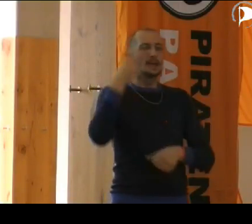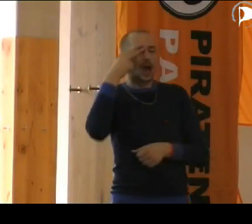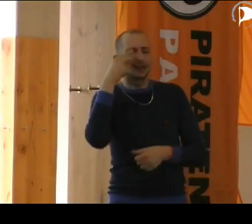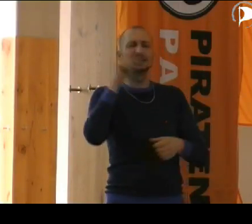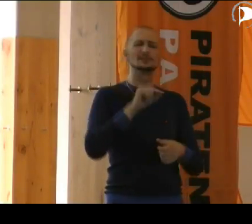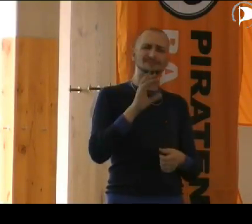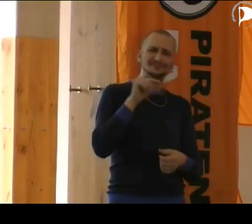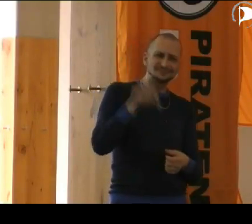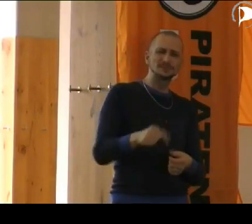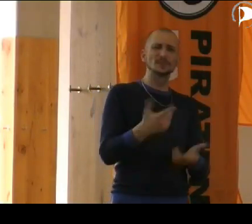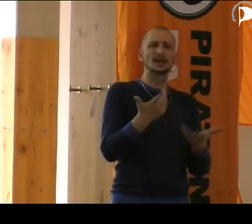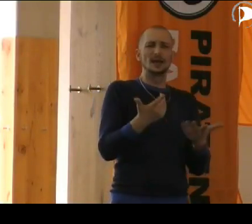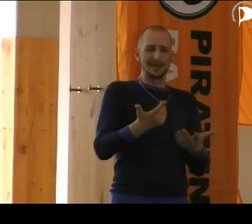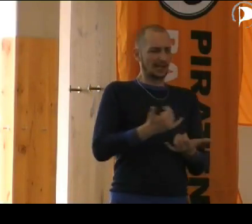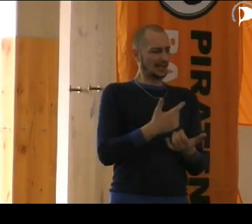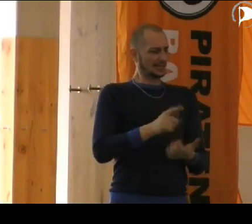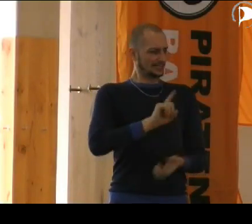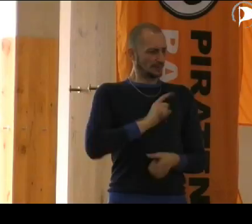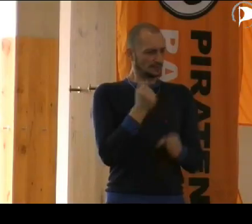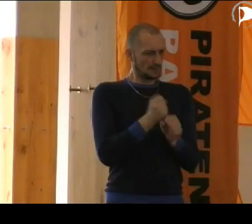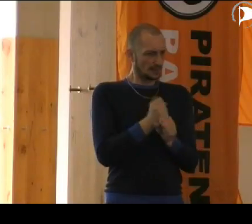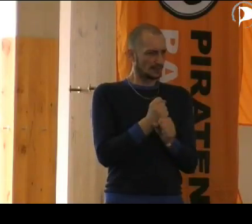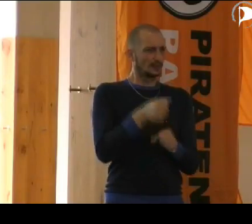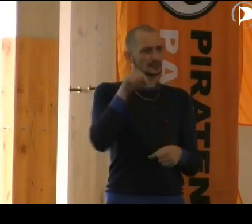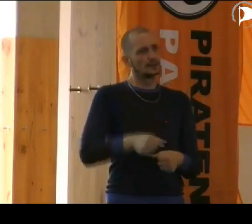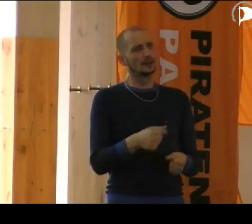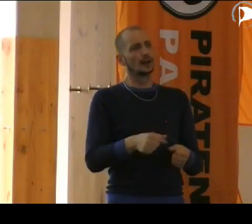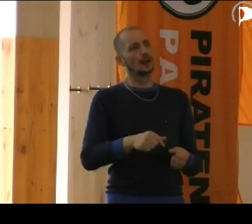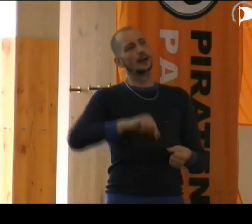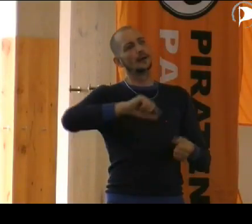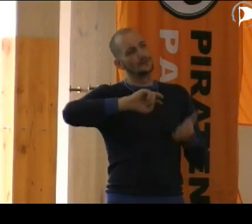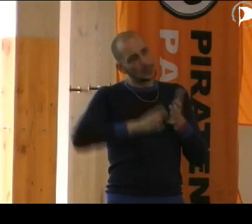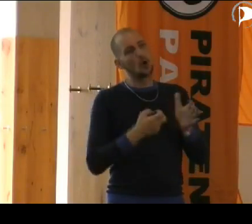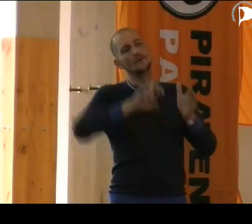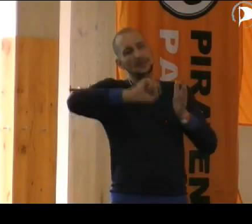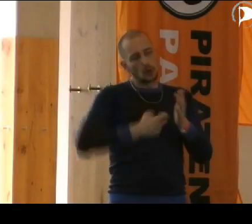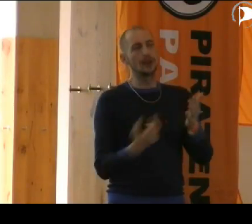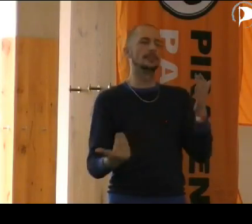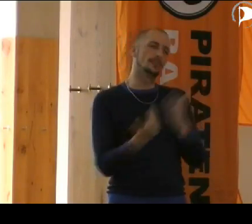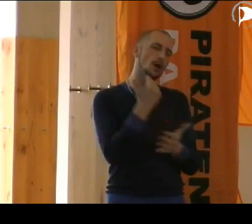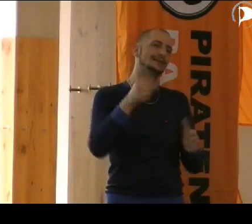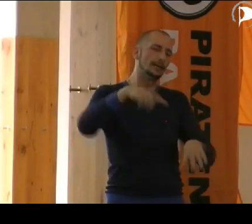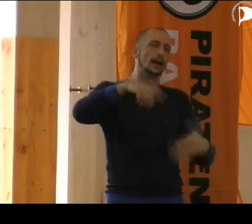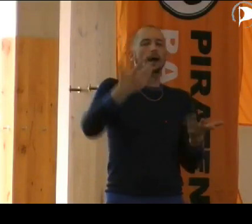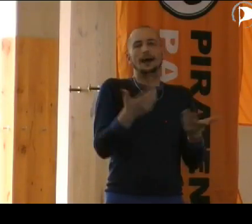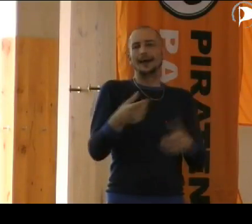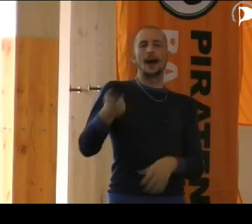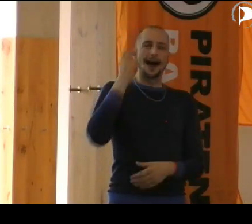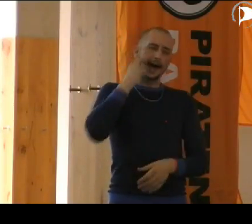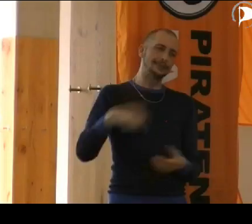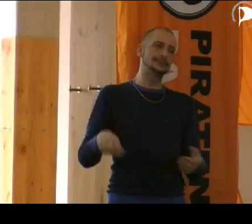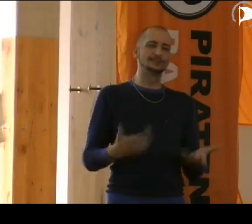stetig hier eigentlich findet sie kochen und das wiederfinden ich sage wird ist das moor ist